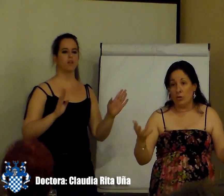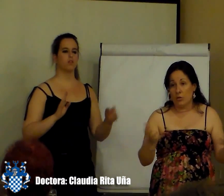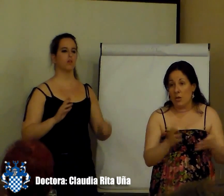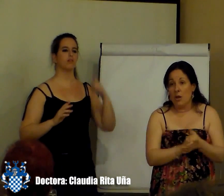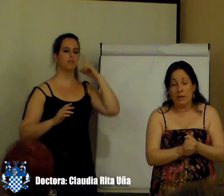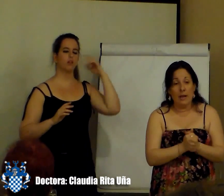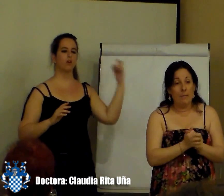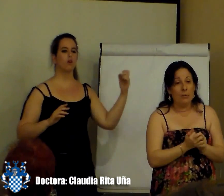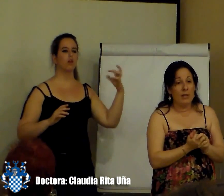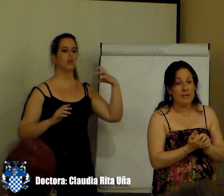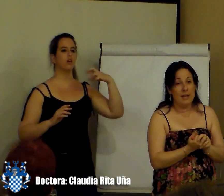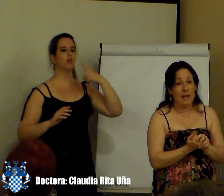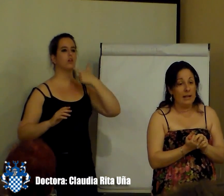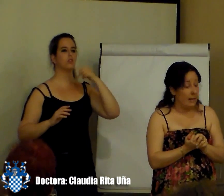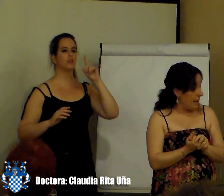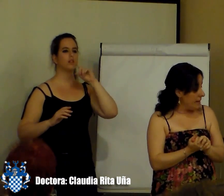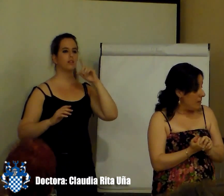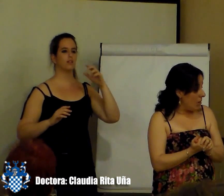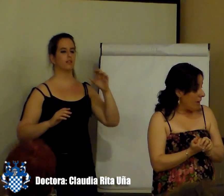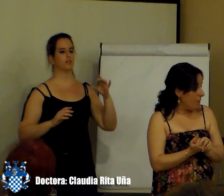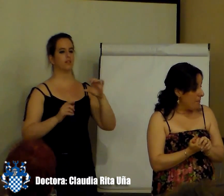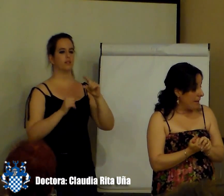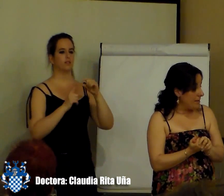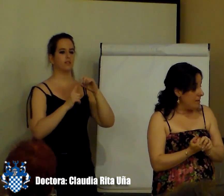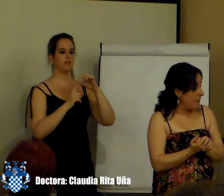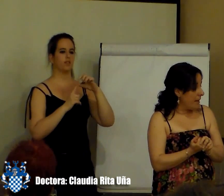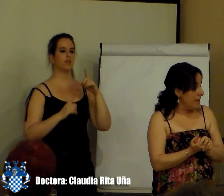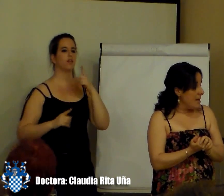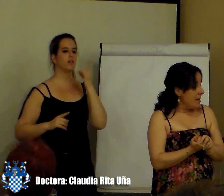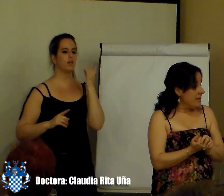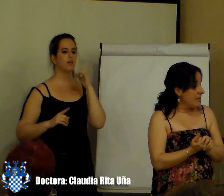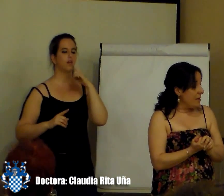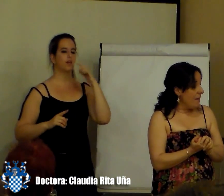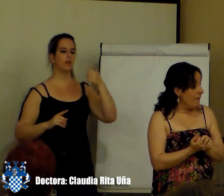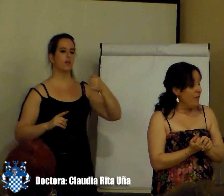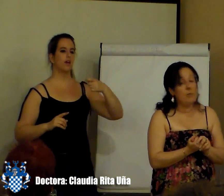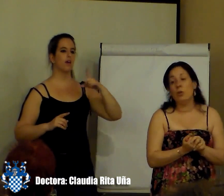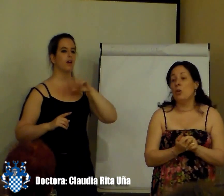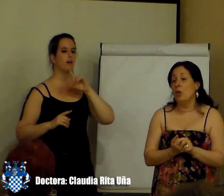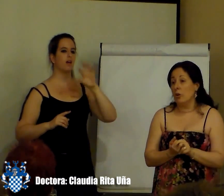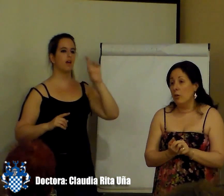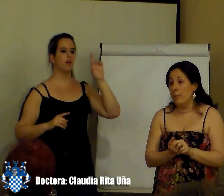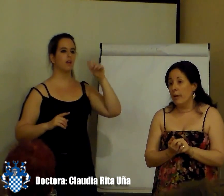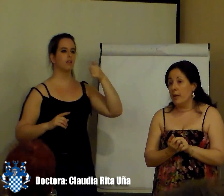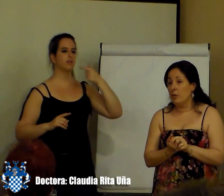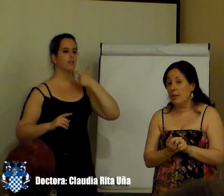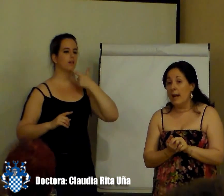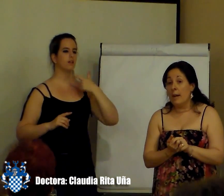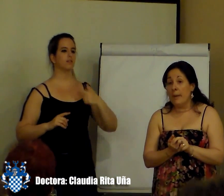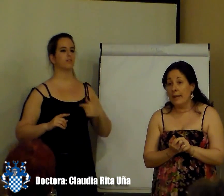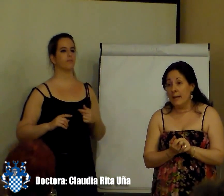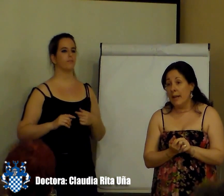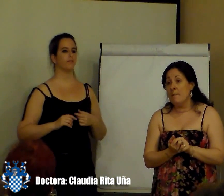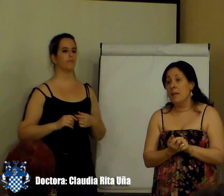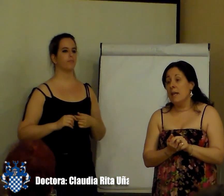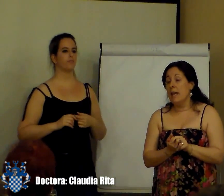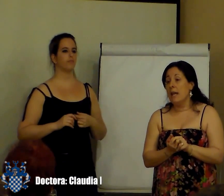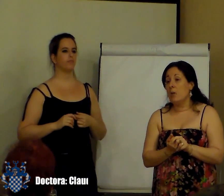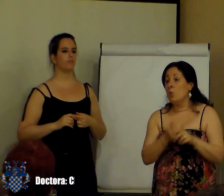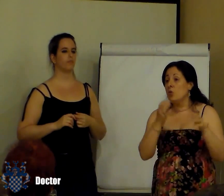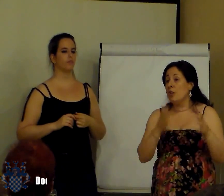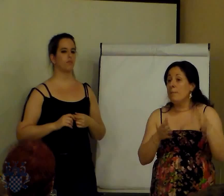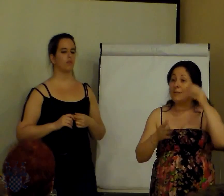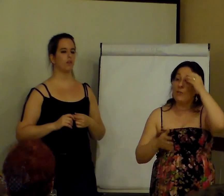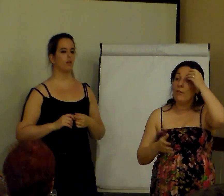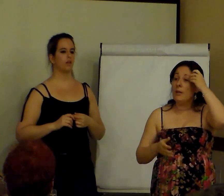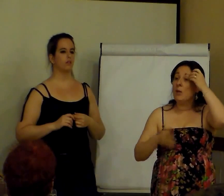y otros terapeutas alternativos que pueden participar, y se llama Fibrodolor. Lo pueden encontrar en la página. El